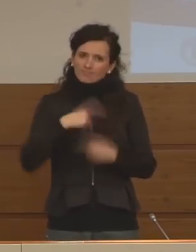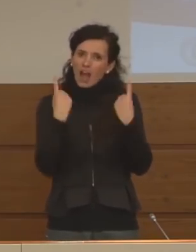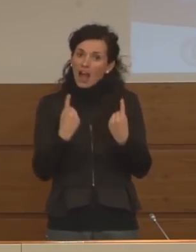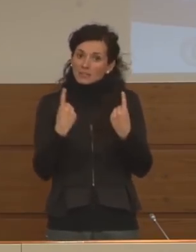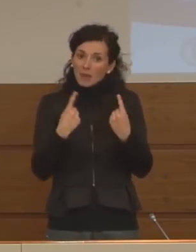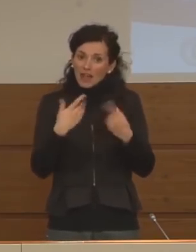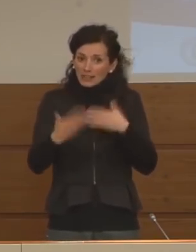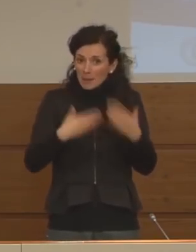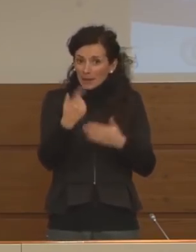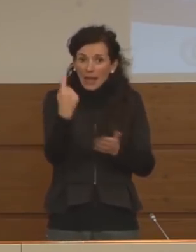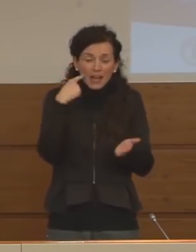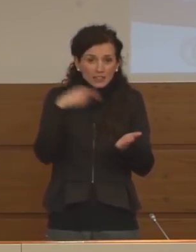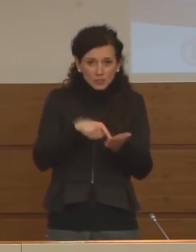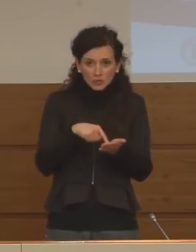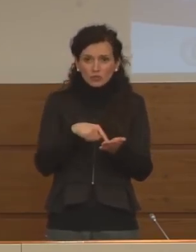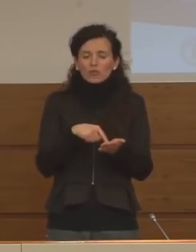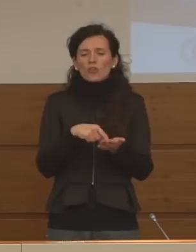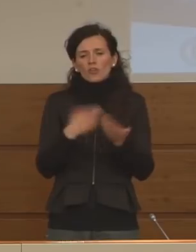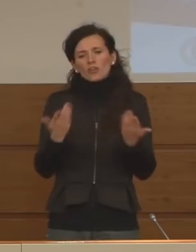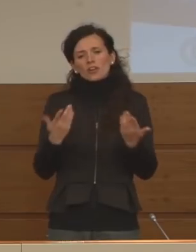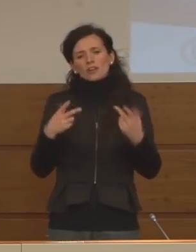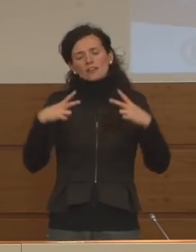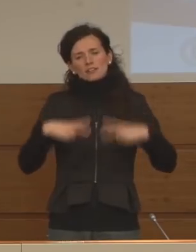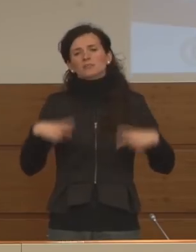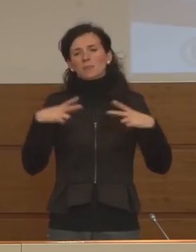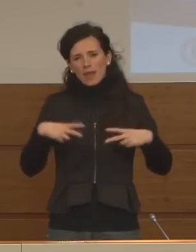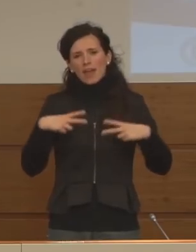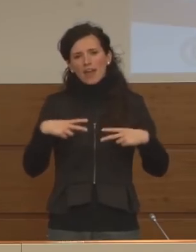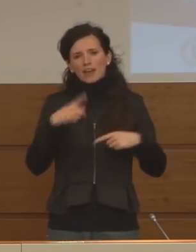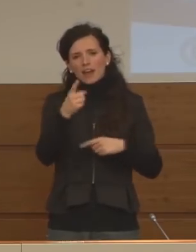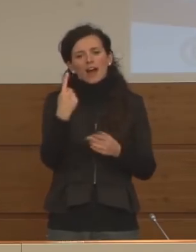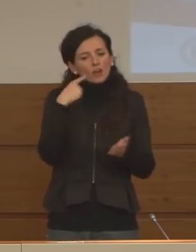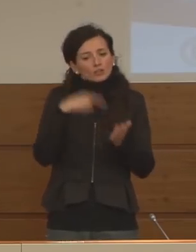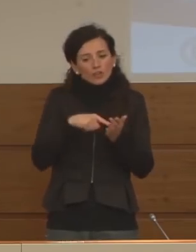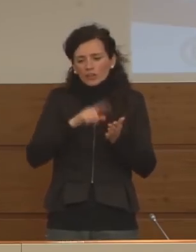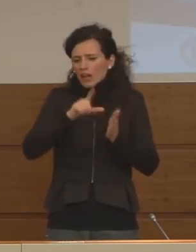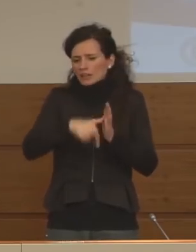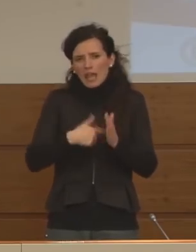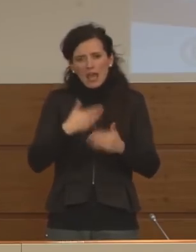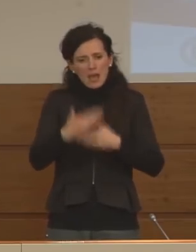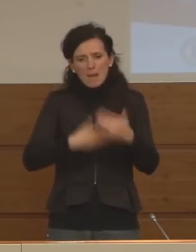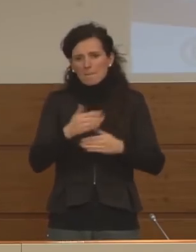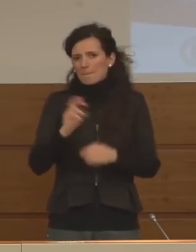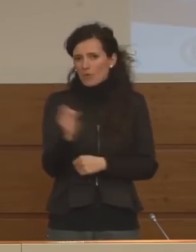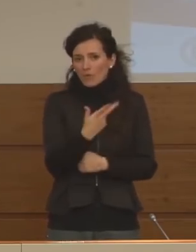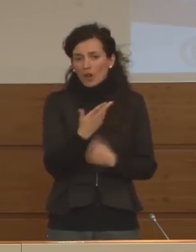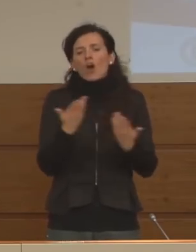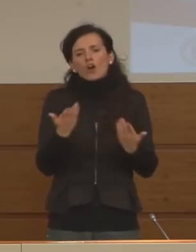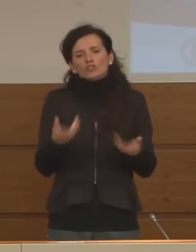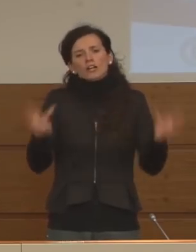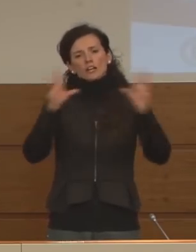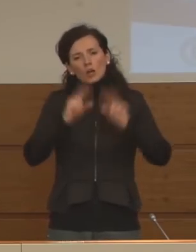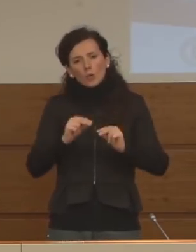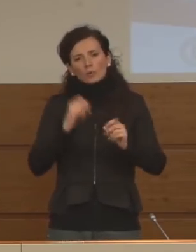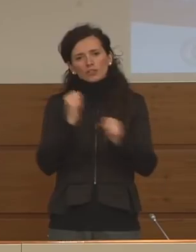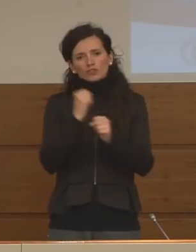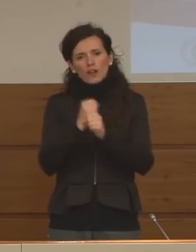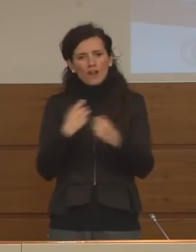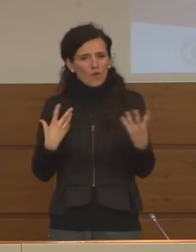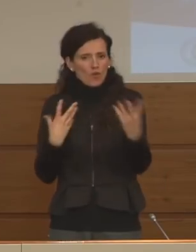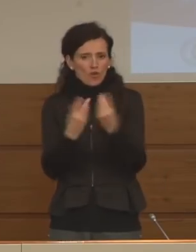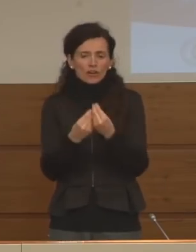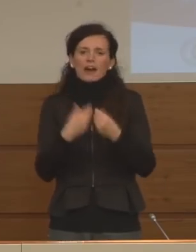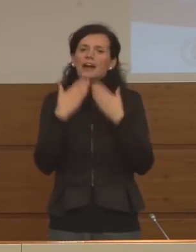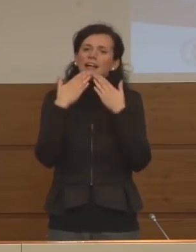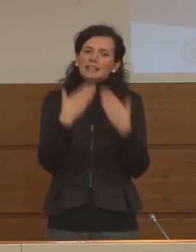speriamo che sia tra noi il più presto possibile per ricominciare a lavorare insieme